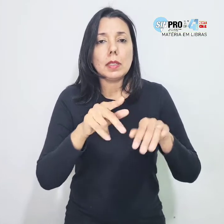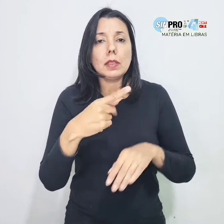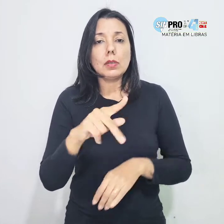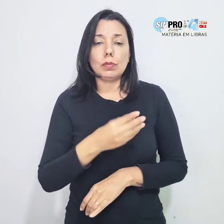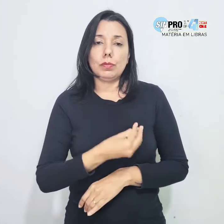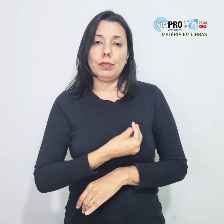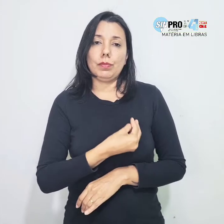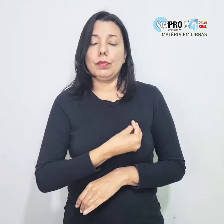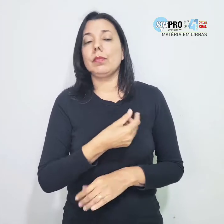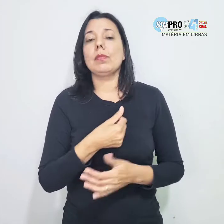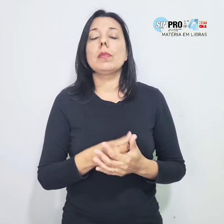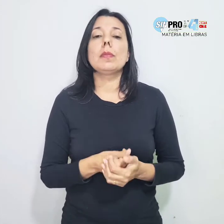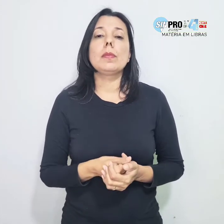cotidiano.